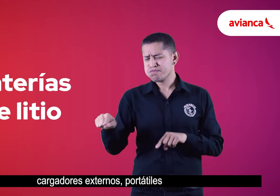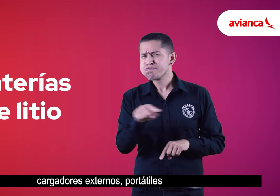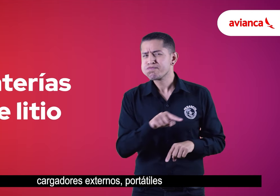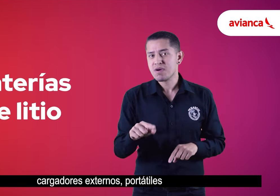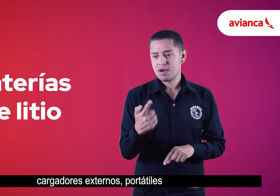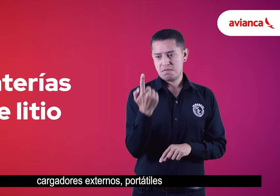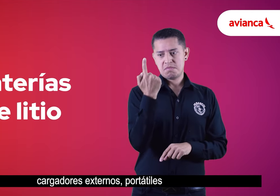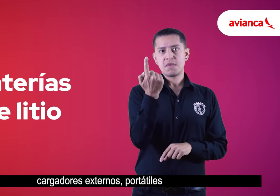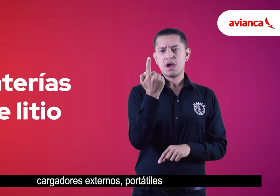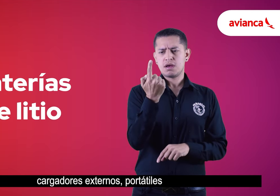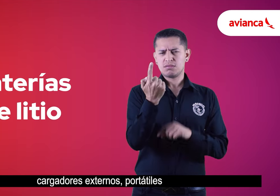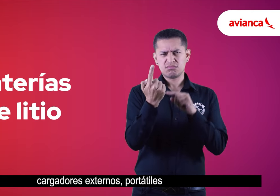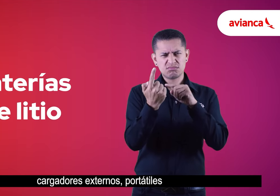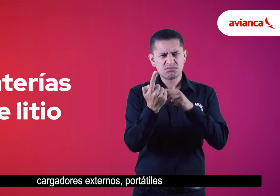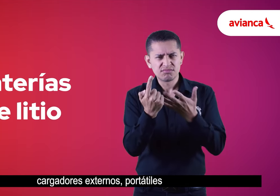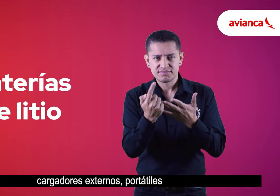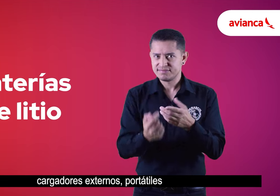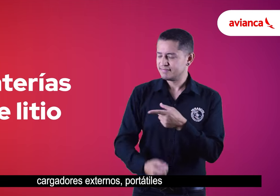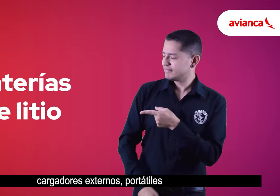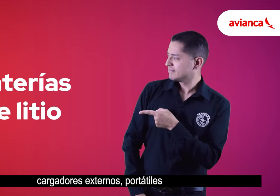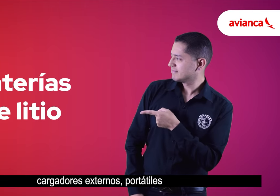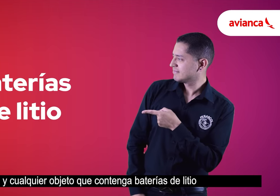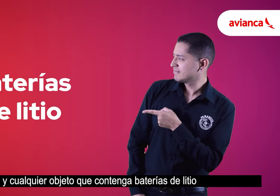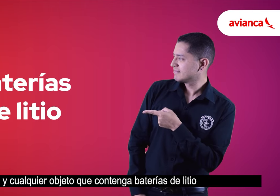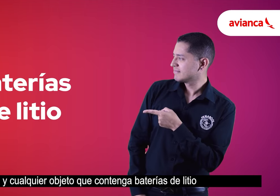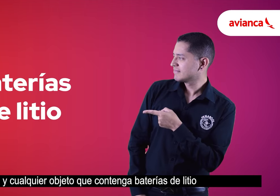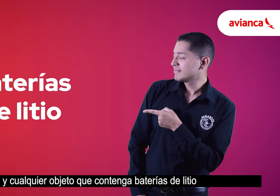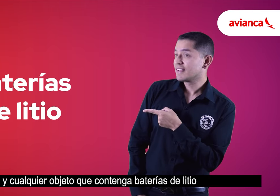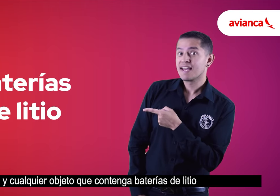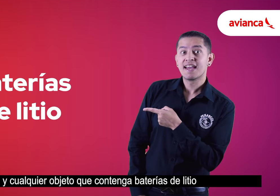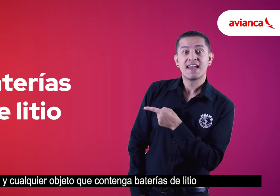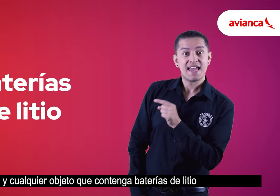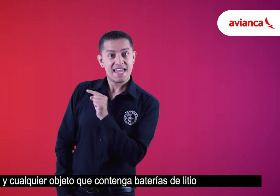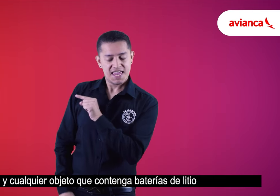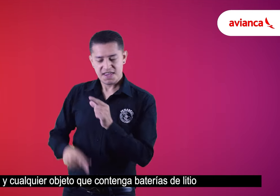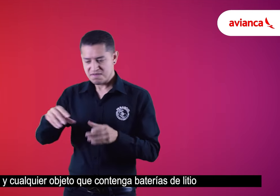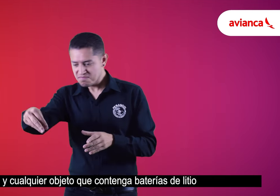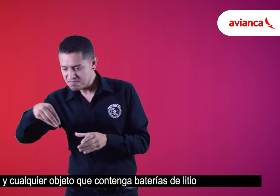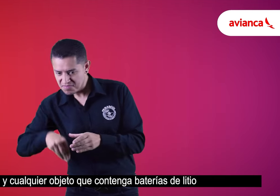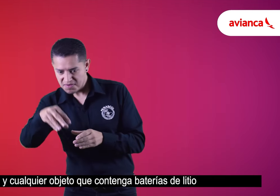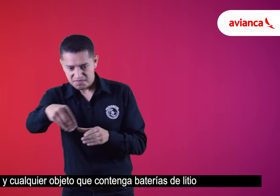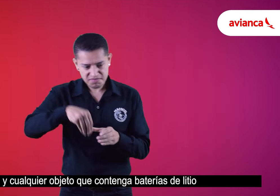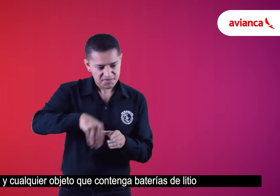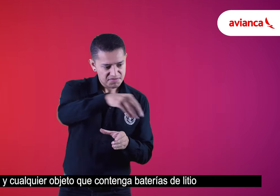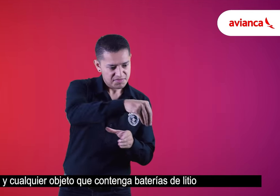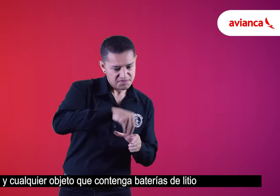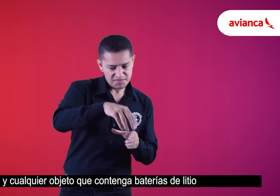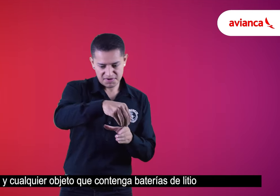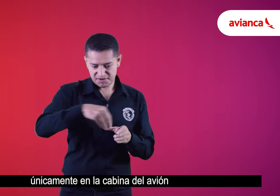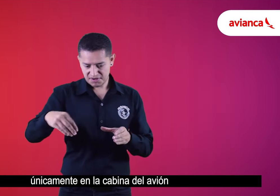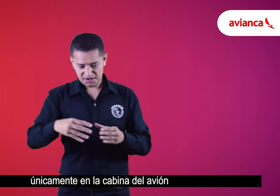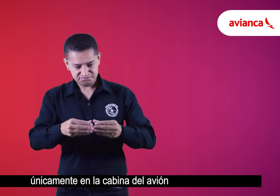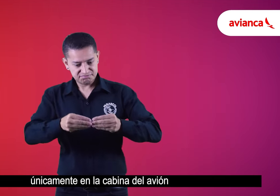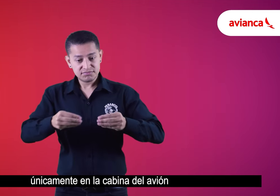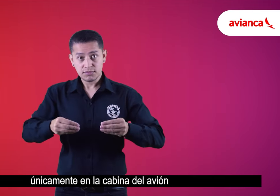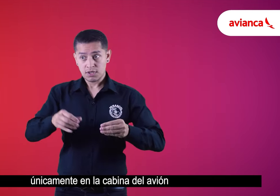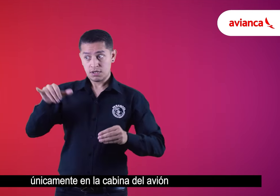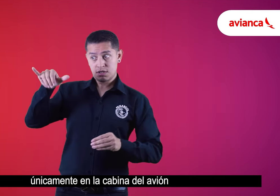cargadores externos portátiles y cualquier objeto que contenga baterías de litio únicamente en la cabina